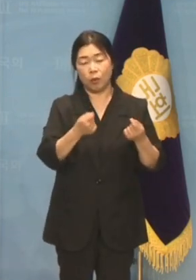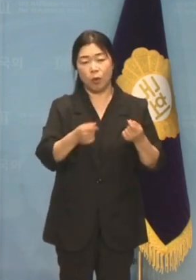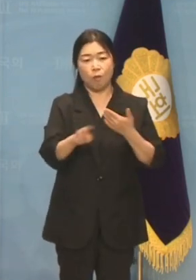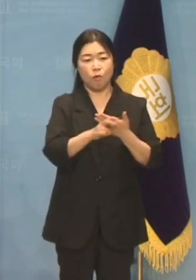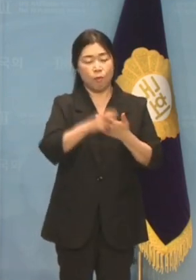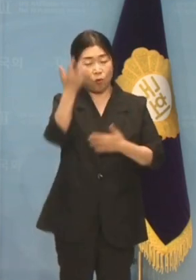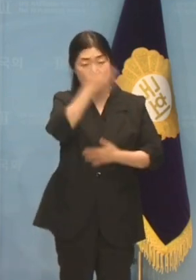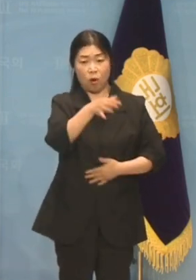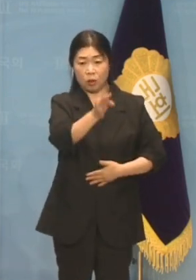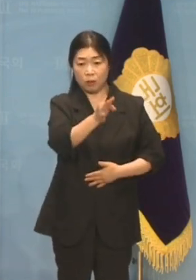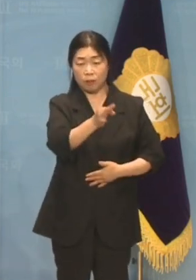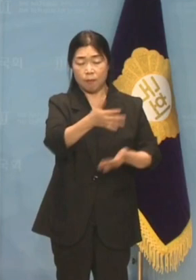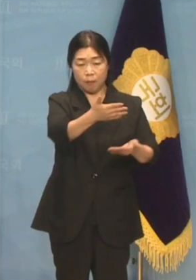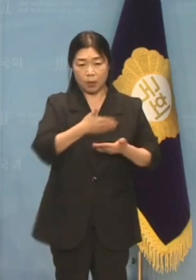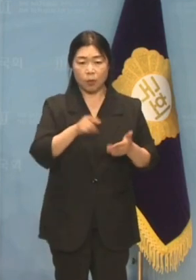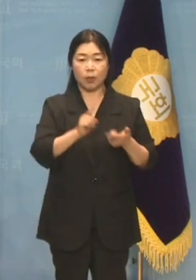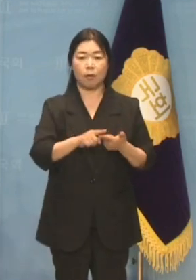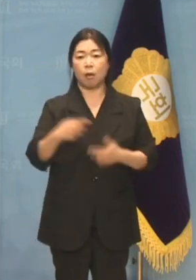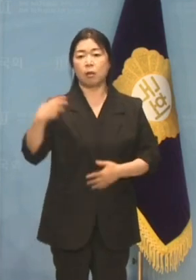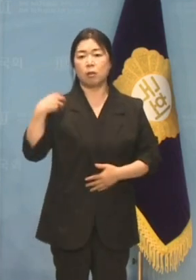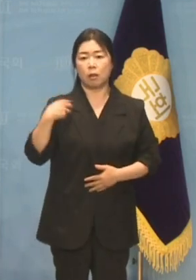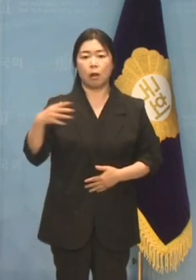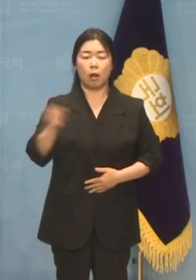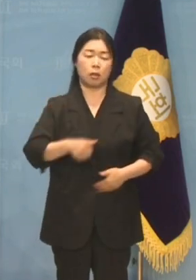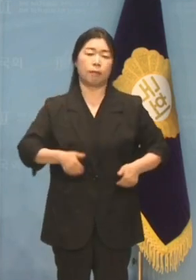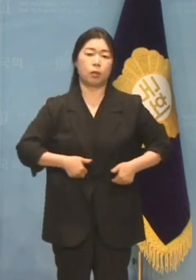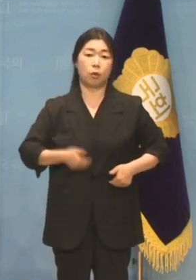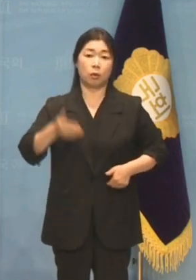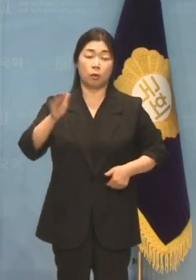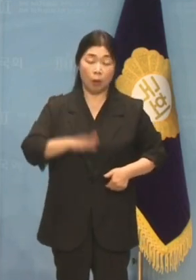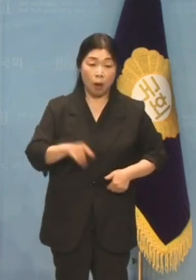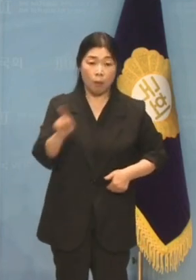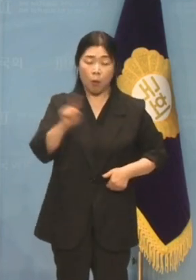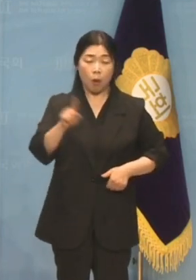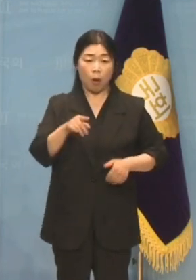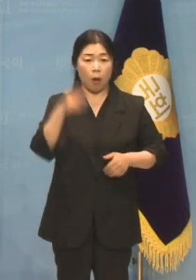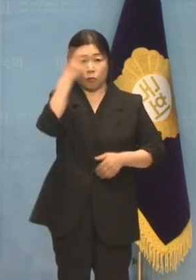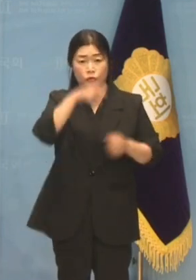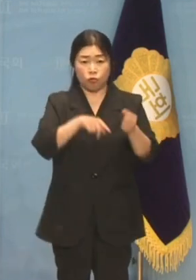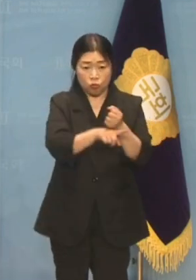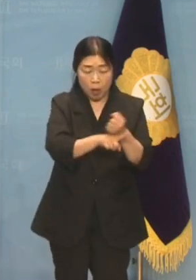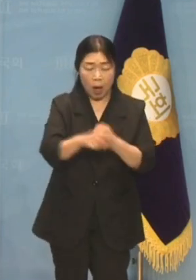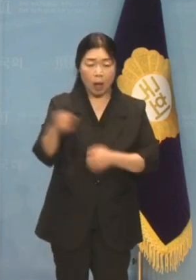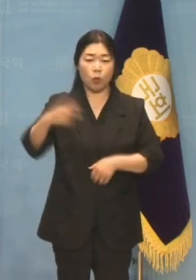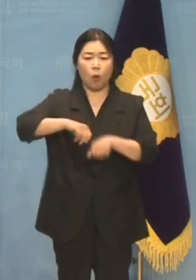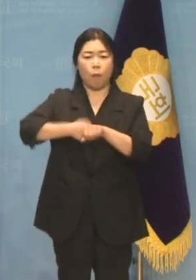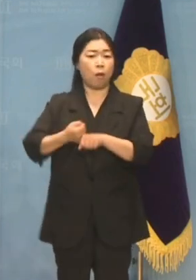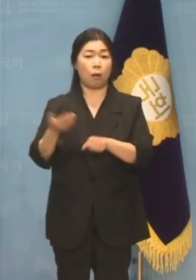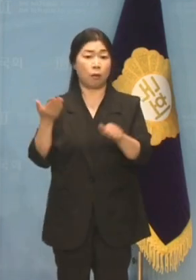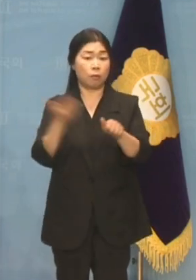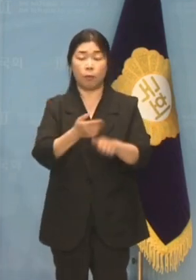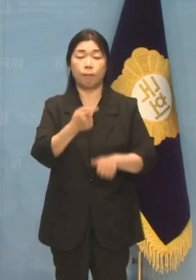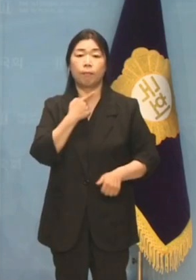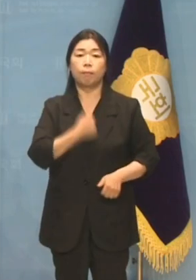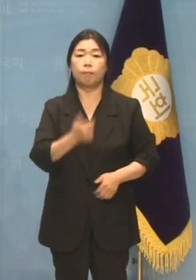후원에 대해 책임을 져야 마땅하지만 김기현 대표는 어떠한 수사도 처벌도 받지